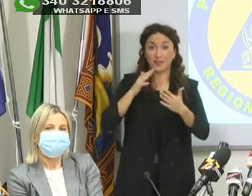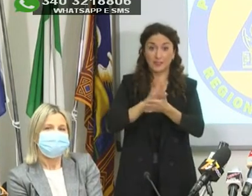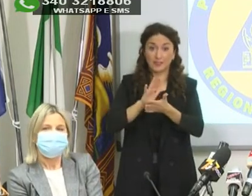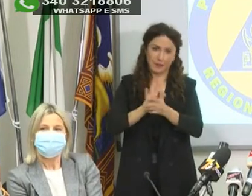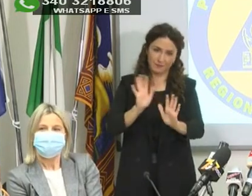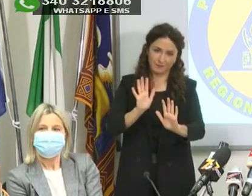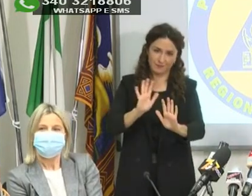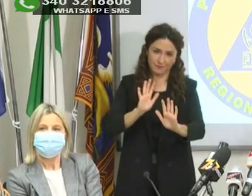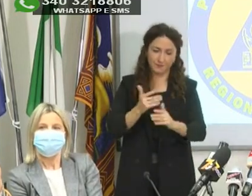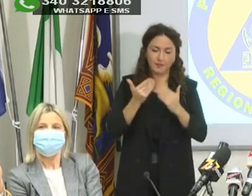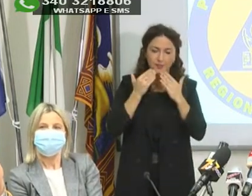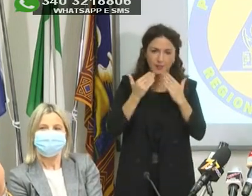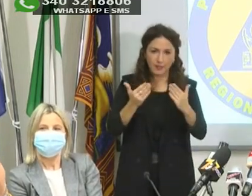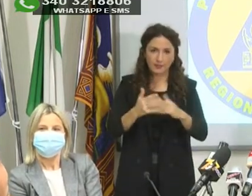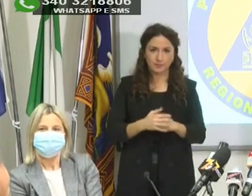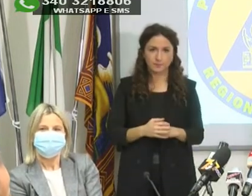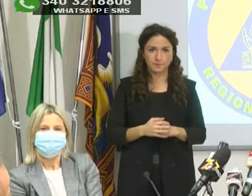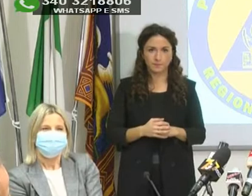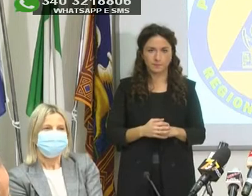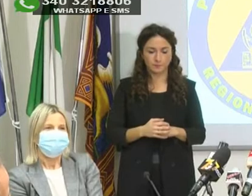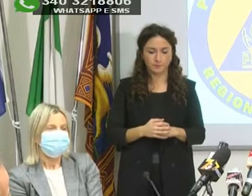Va bene? Grazie.